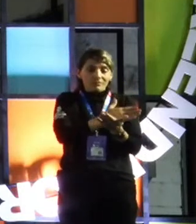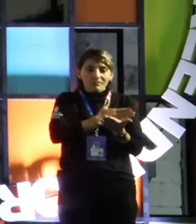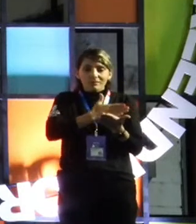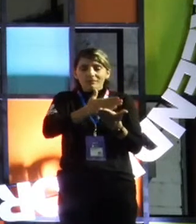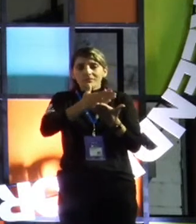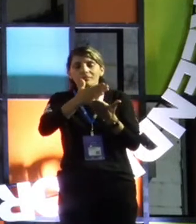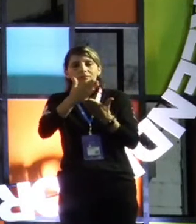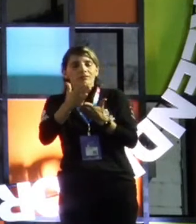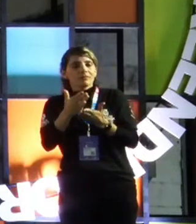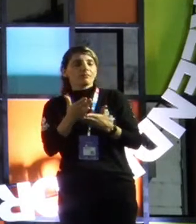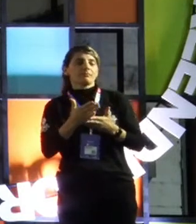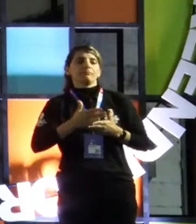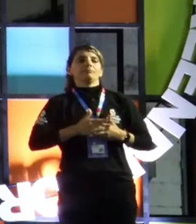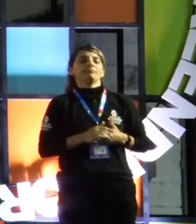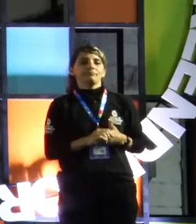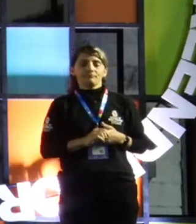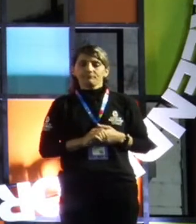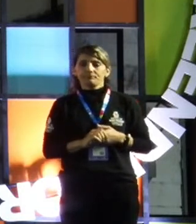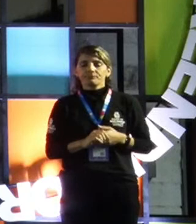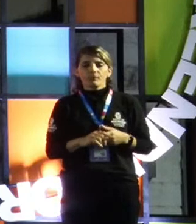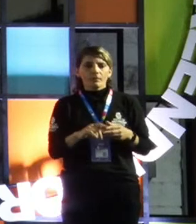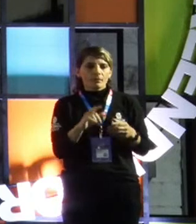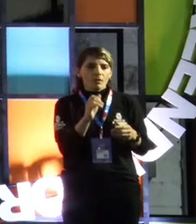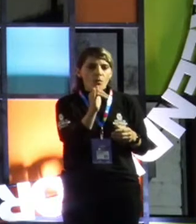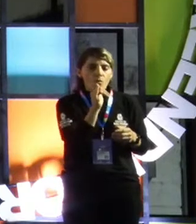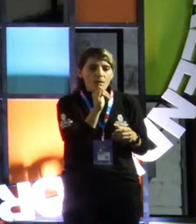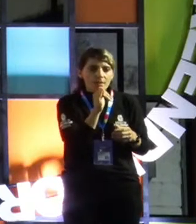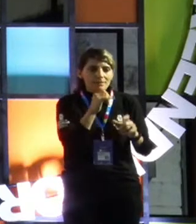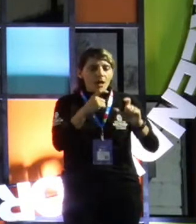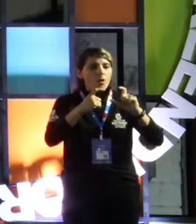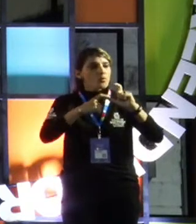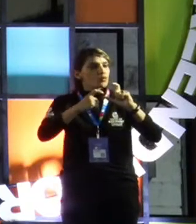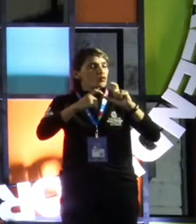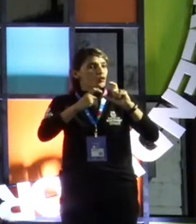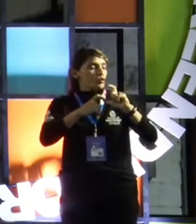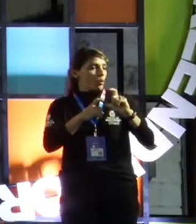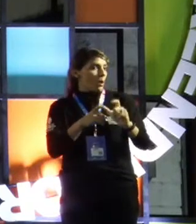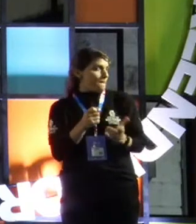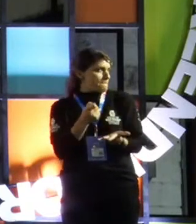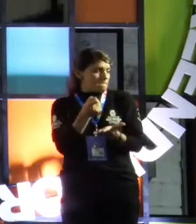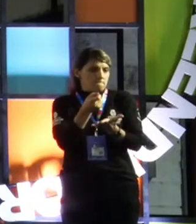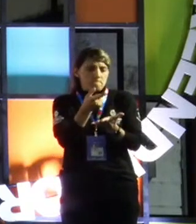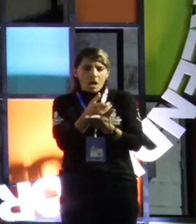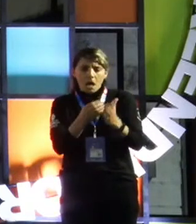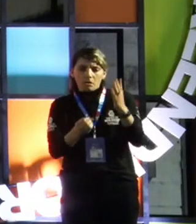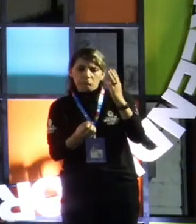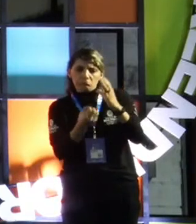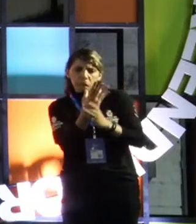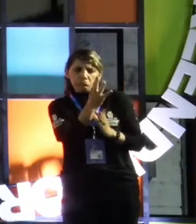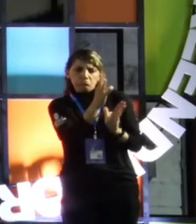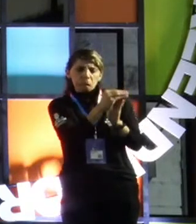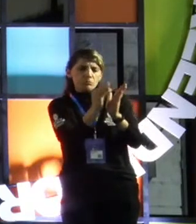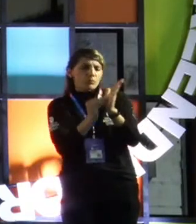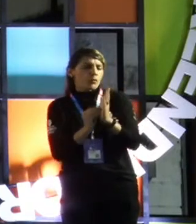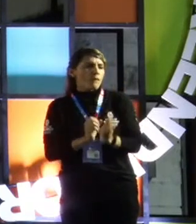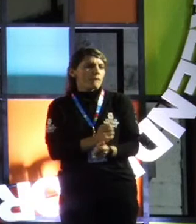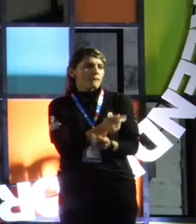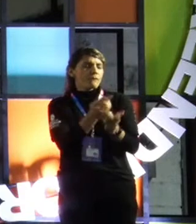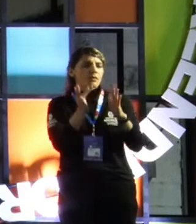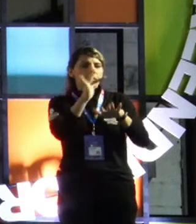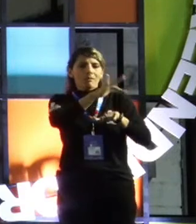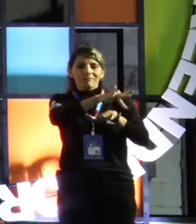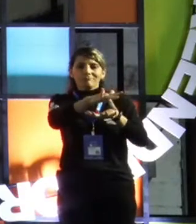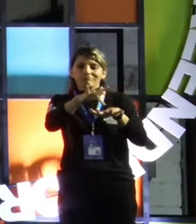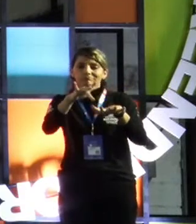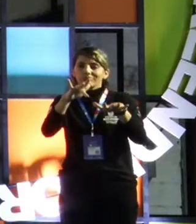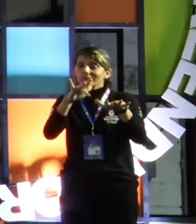de conteúdo. O TikTok já está pagando também criador de conteúdo. Então, tem muita rede social. A Kawai